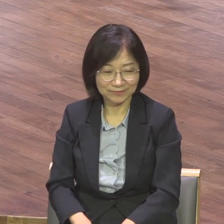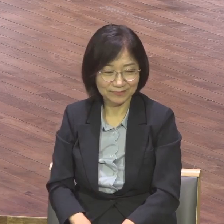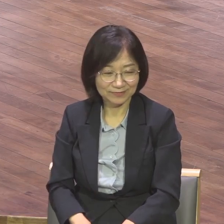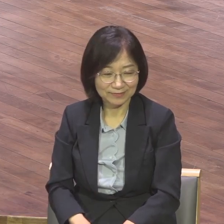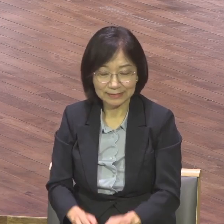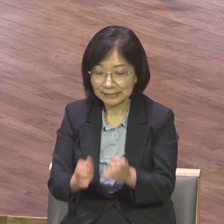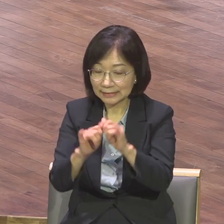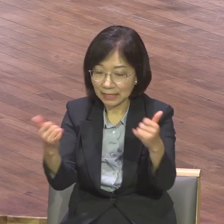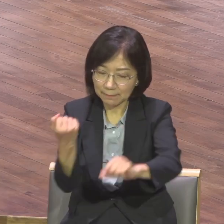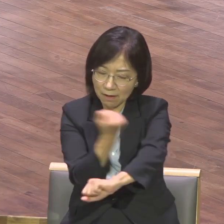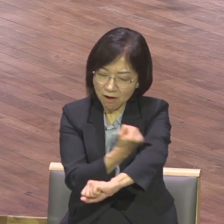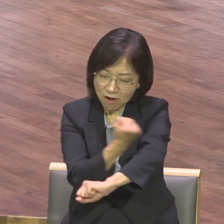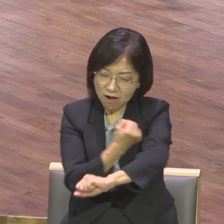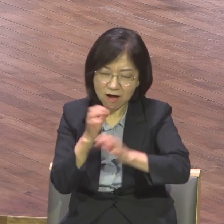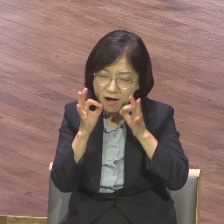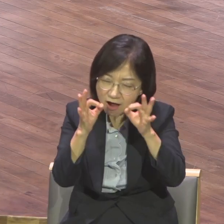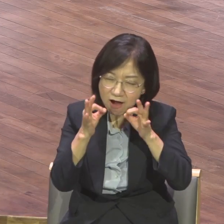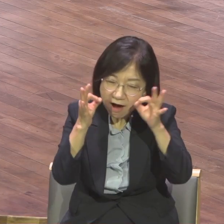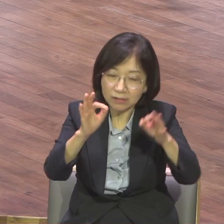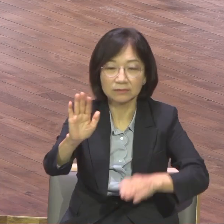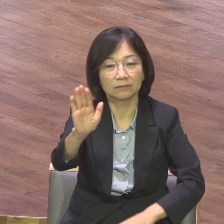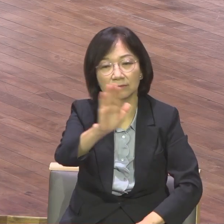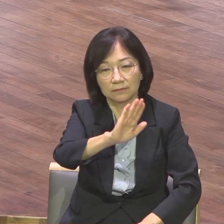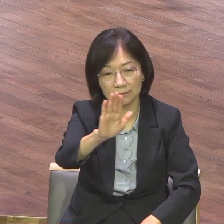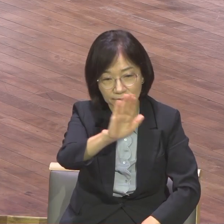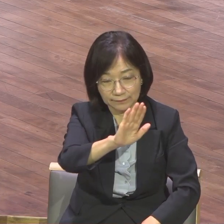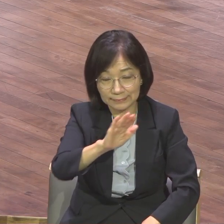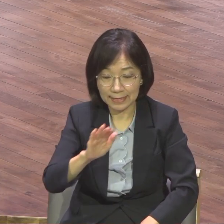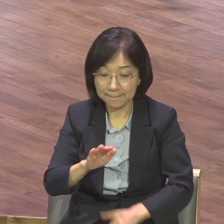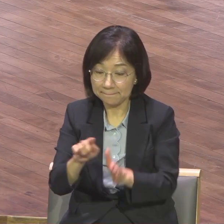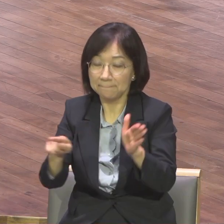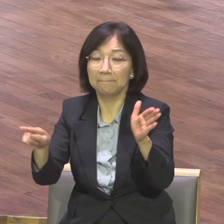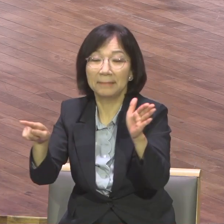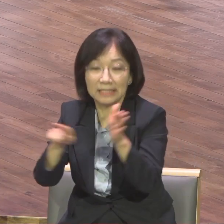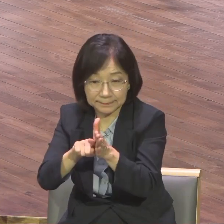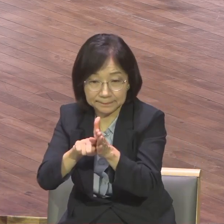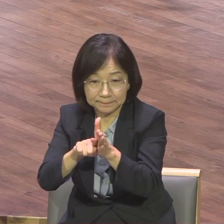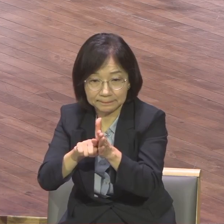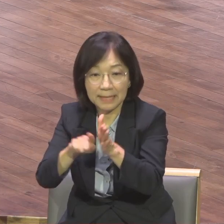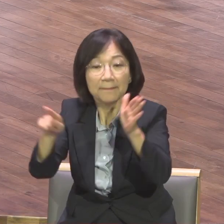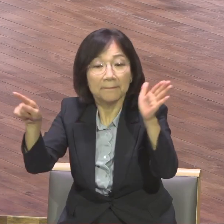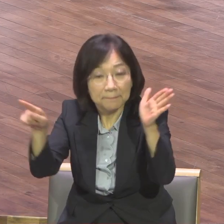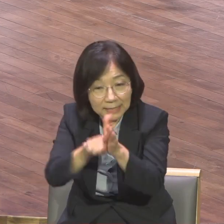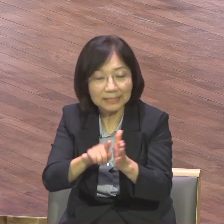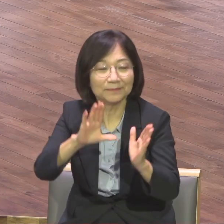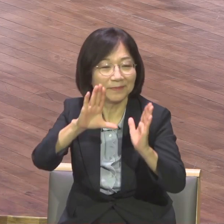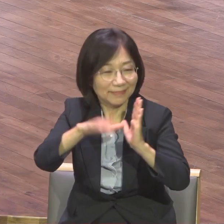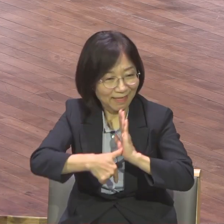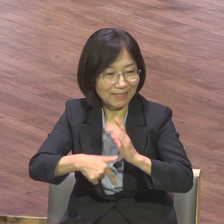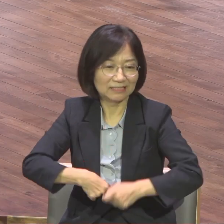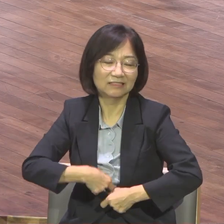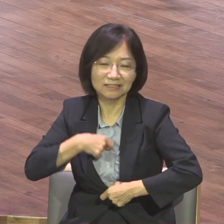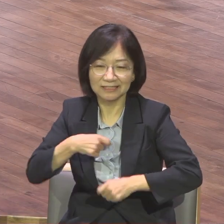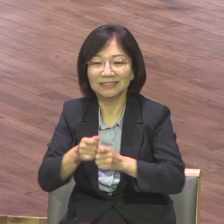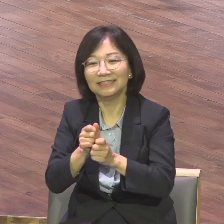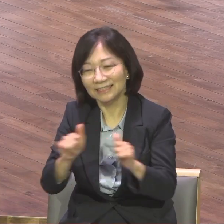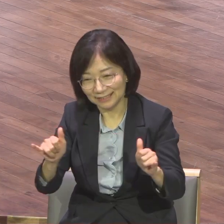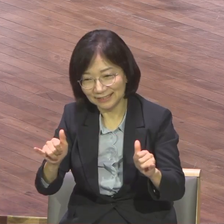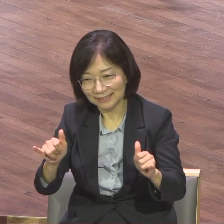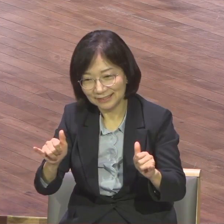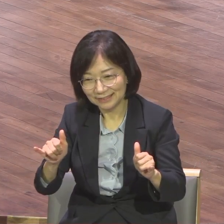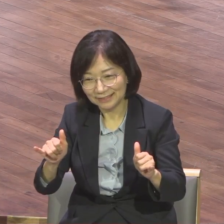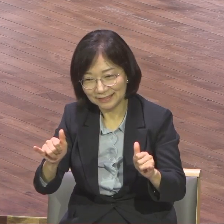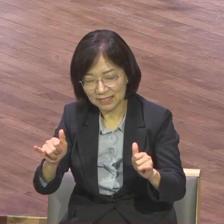어떤 행위나 노력이 아니고 오직 믿음으로만 어렵게 된다는 것이 복음 중에 복음인